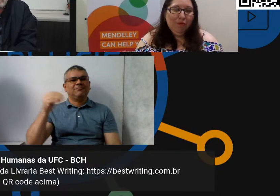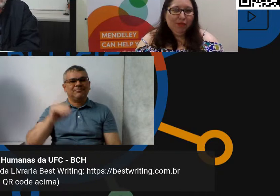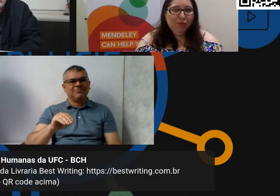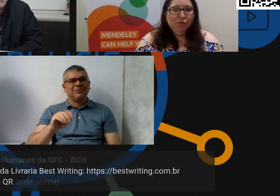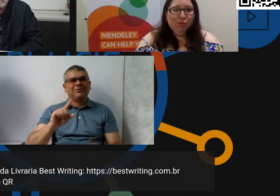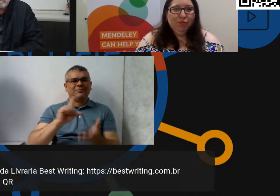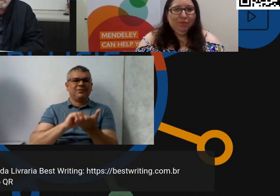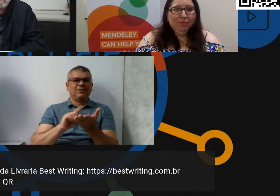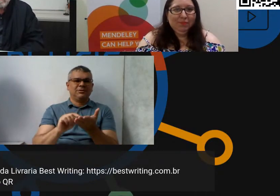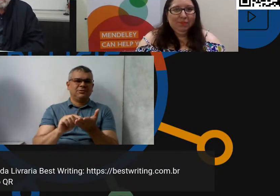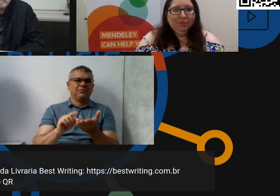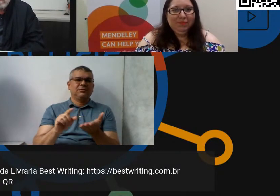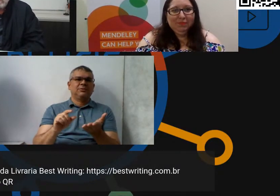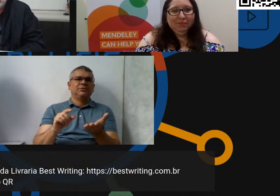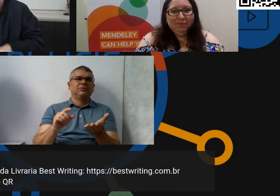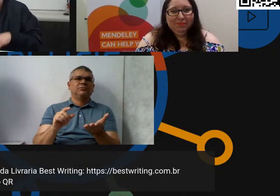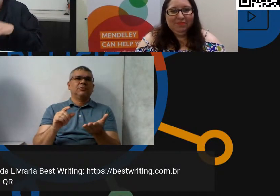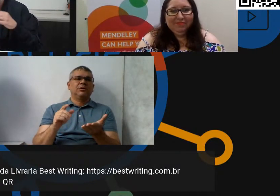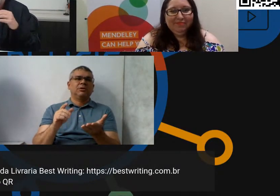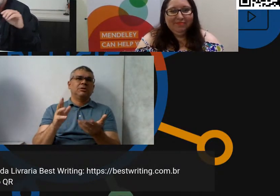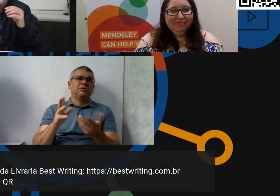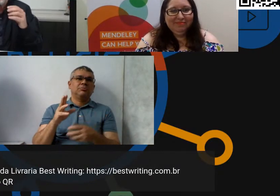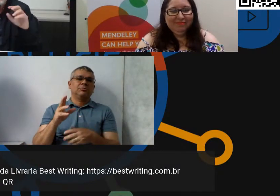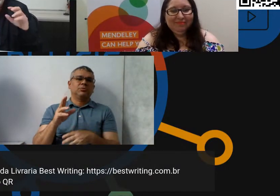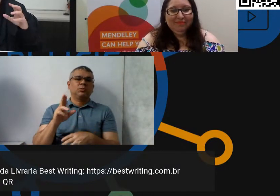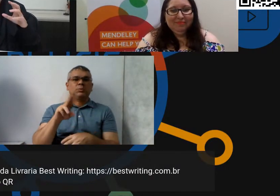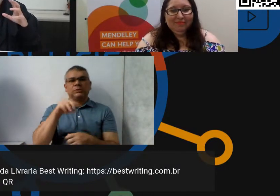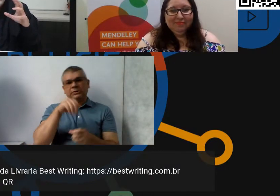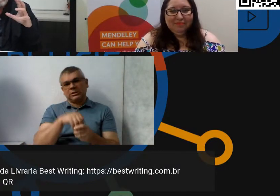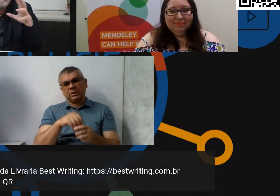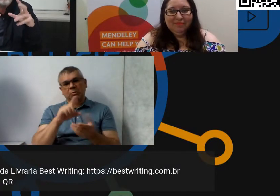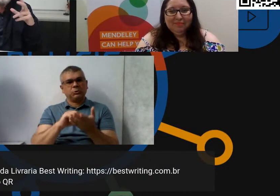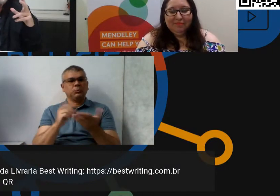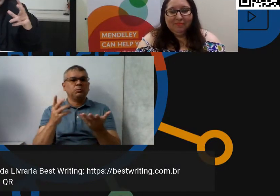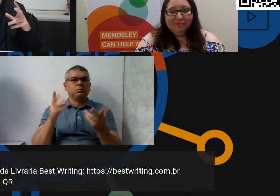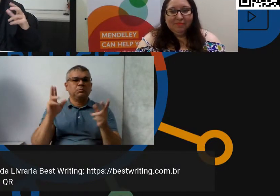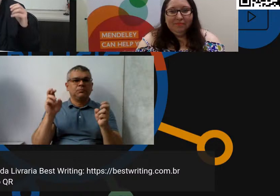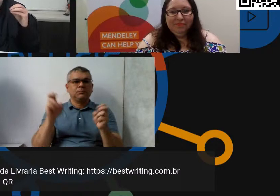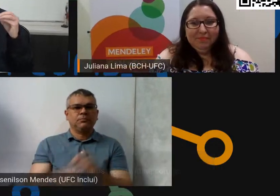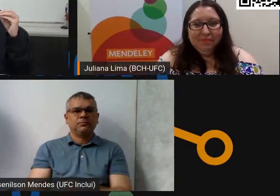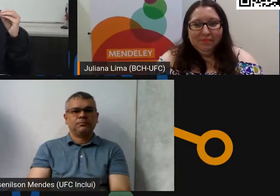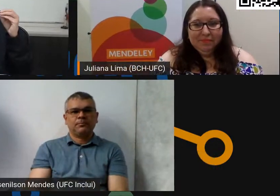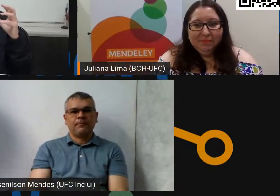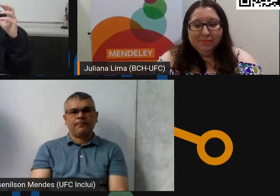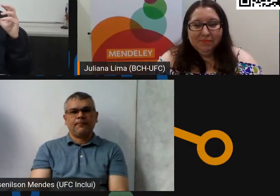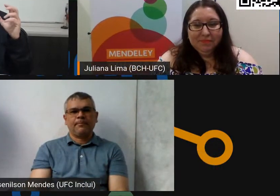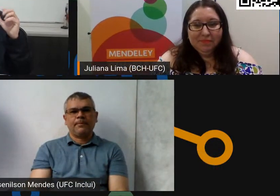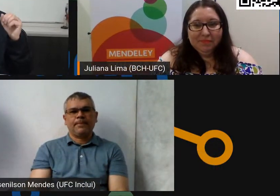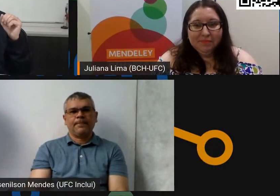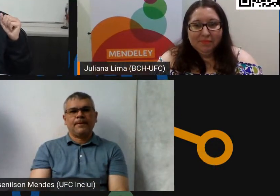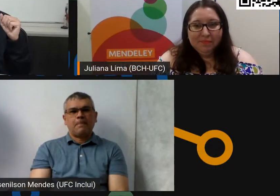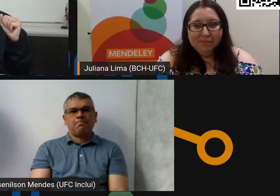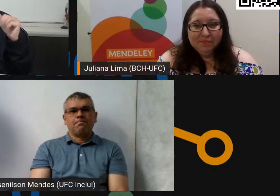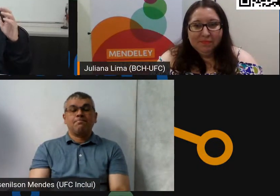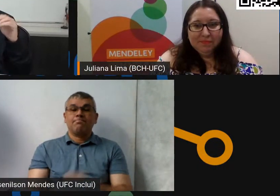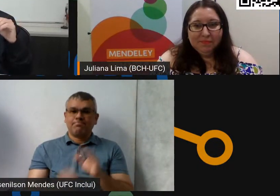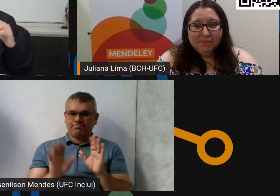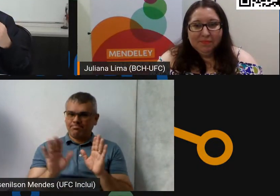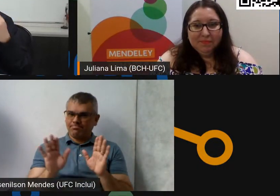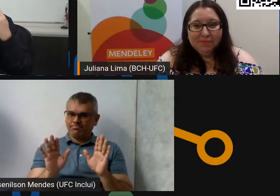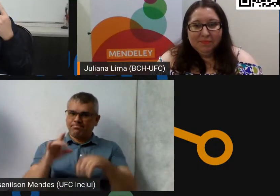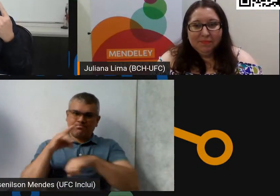artigo ou ao assunto? Olha, na verdade é o seguinte, não tem dica. O cientista, ele tem que entender. Eu